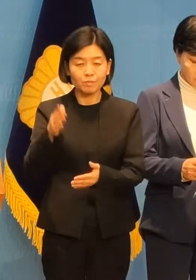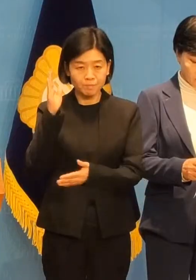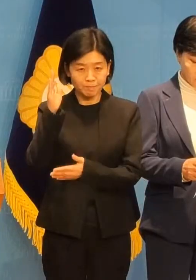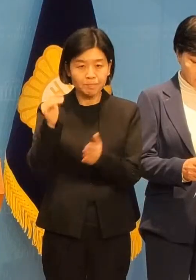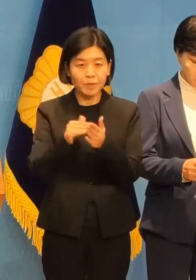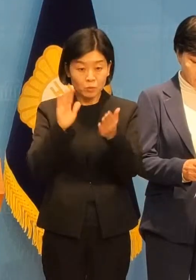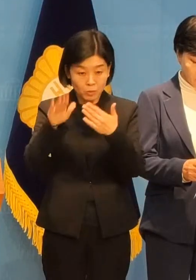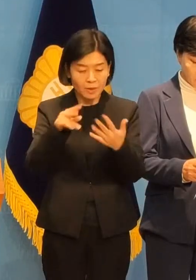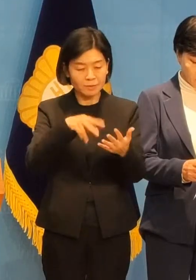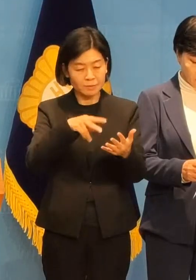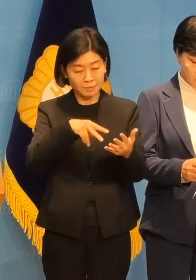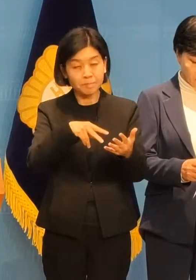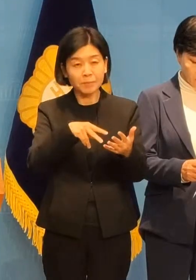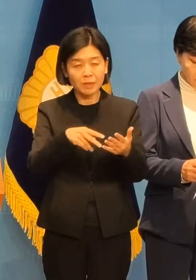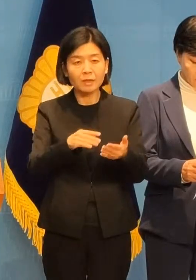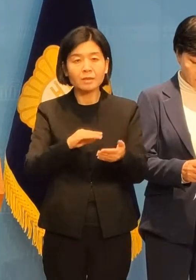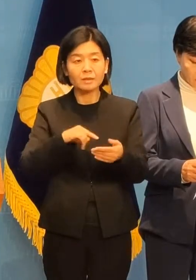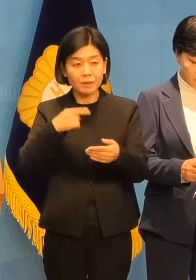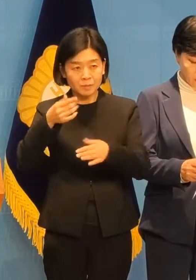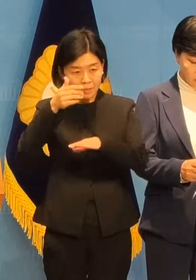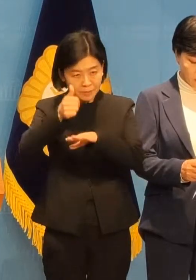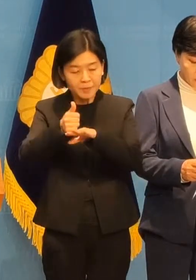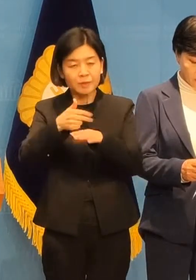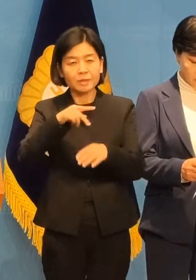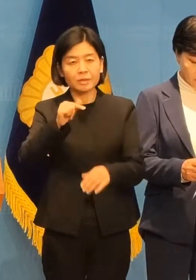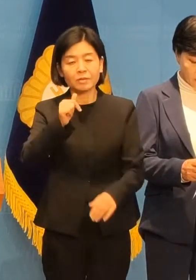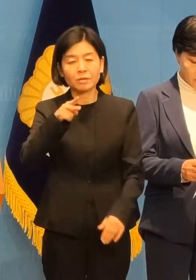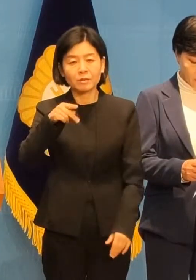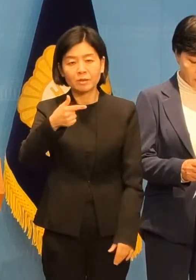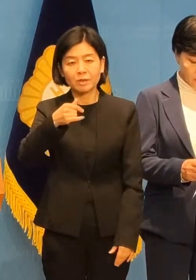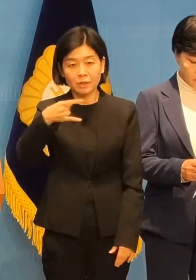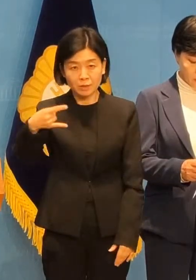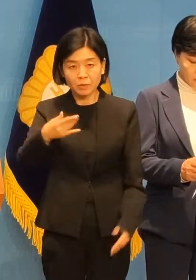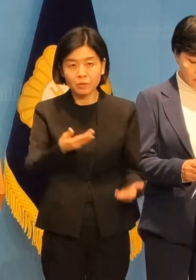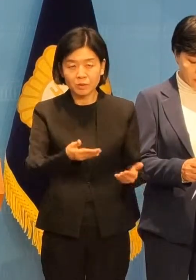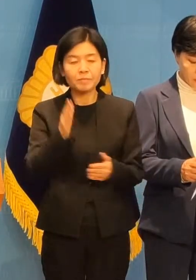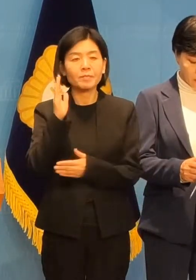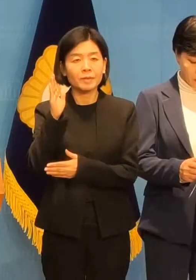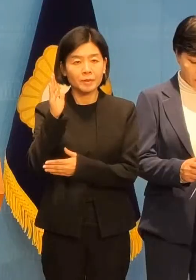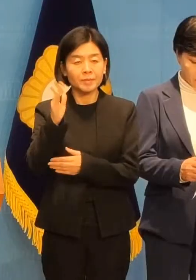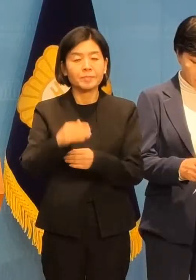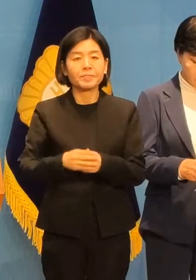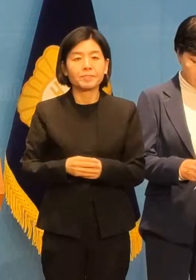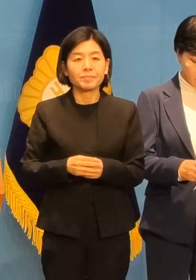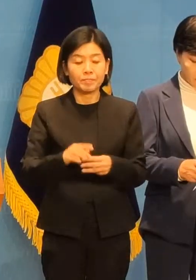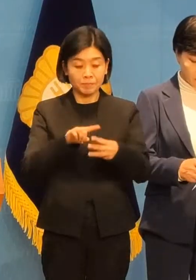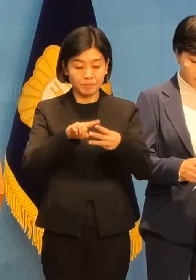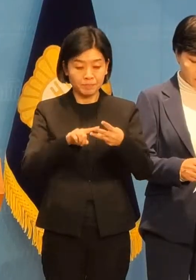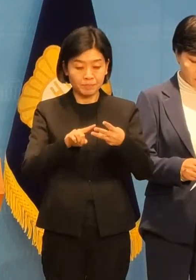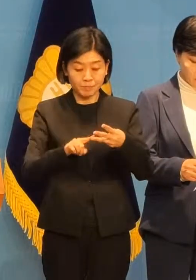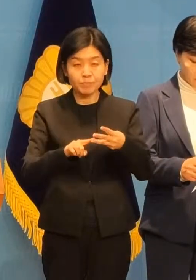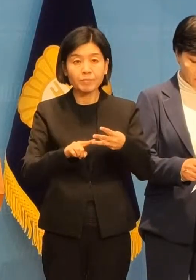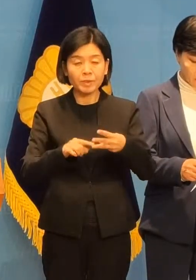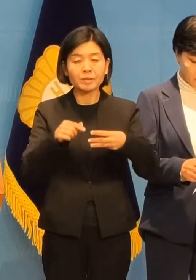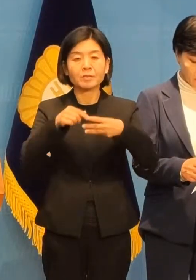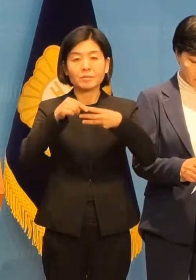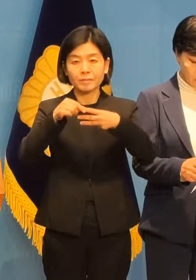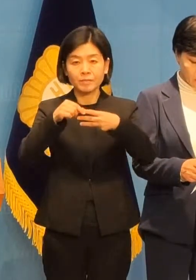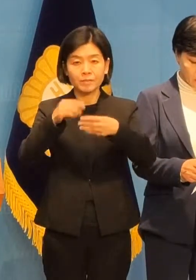이어서 전현희 수석 최고의 마무리 발언으로 진행되겠습니다. 그럼 백혜련 의원님 모두 발언